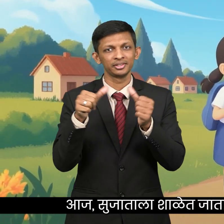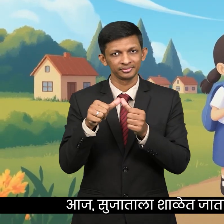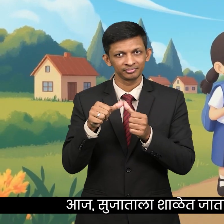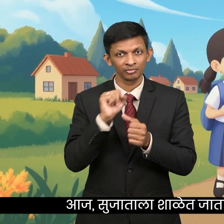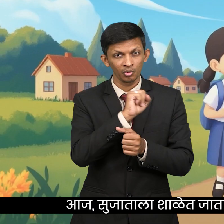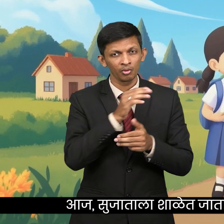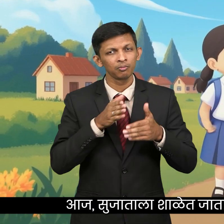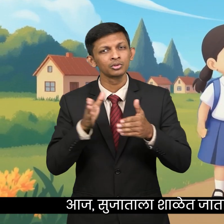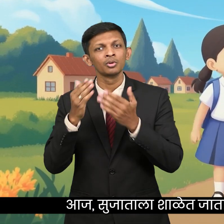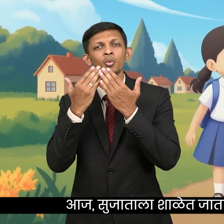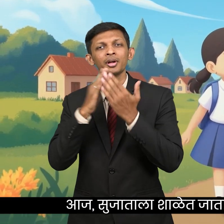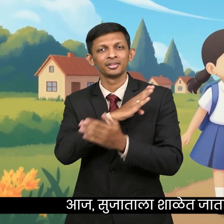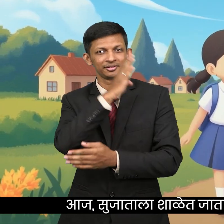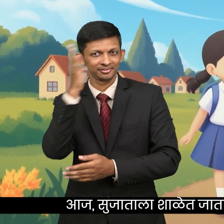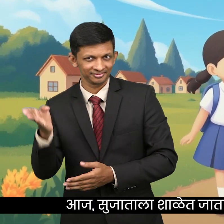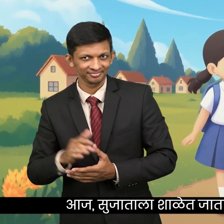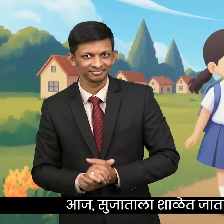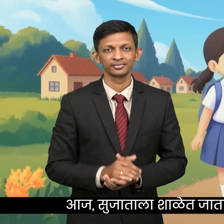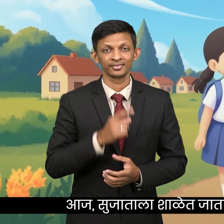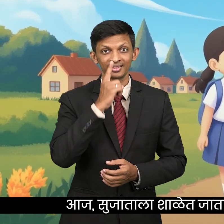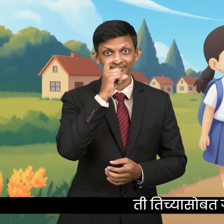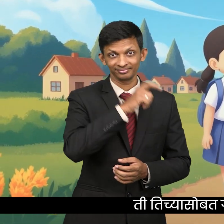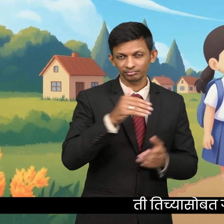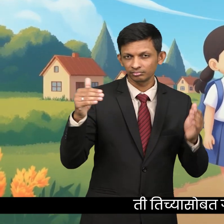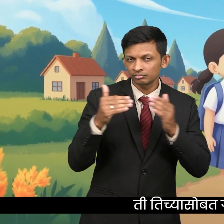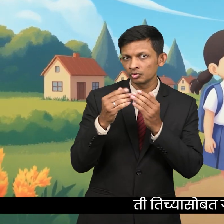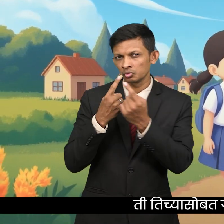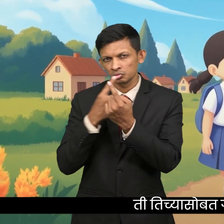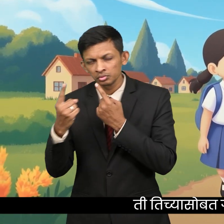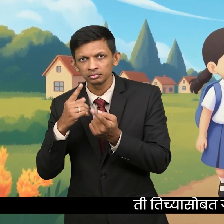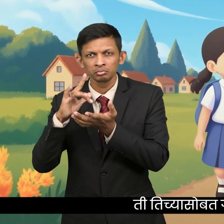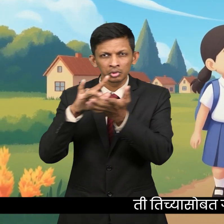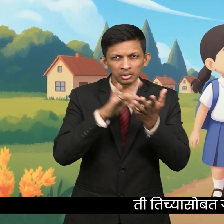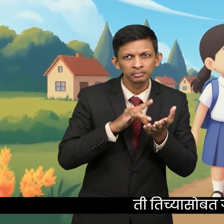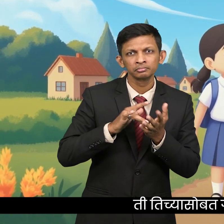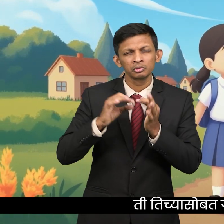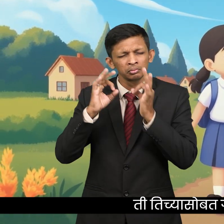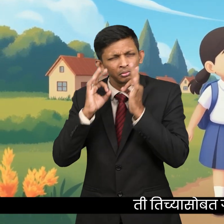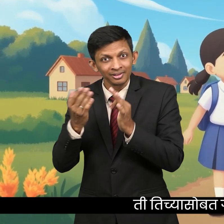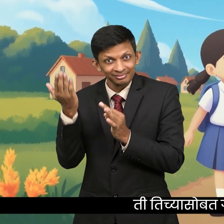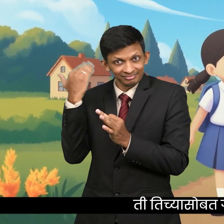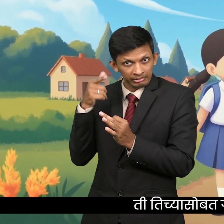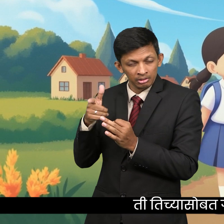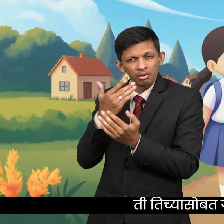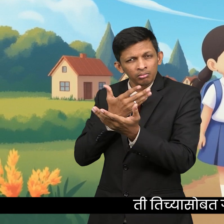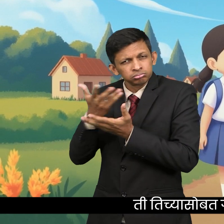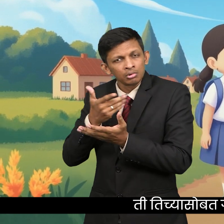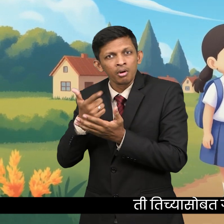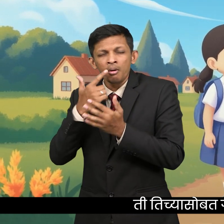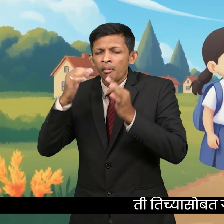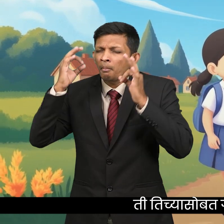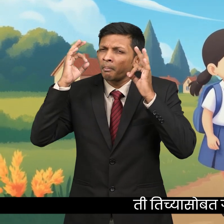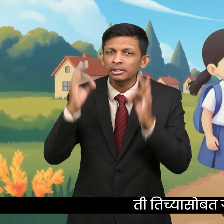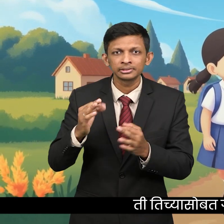नावाची एक नवीन मैत्रीण सापडली. ती तिच्या सोबत गेली आणि छान